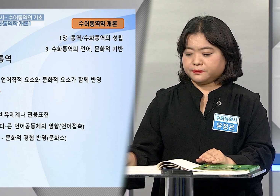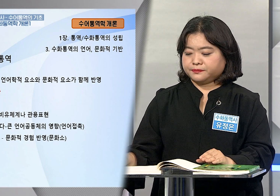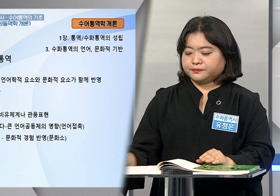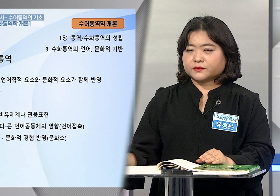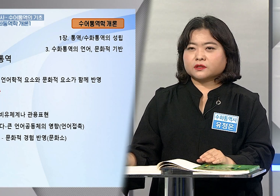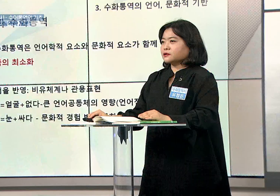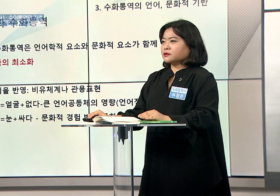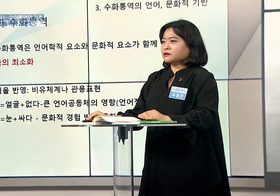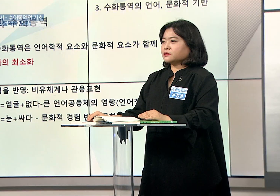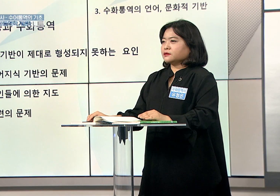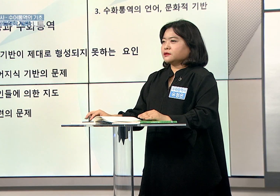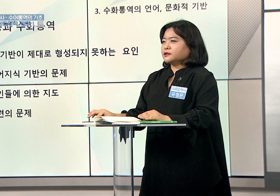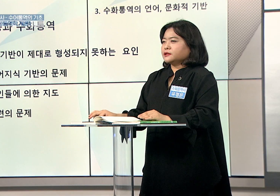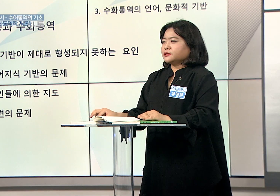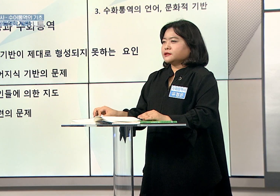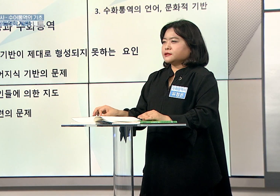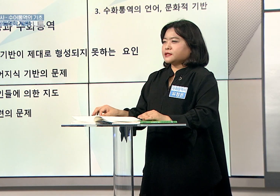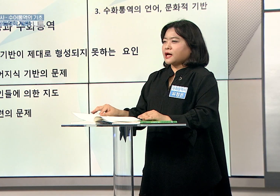반영입니다.